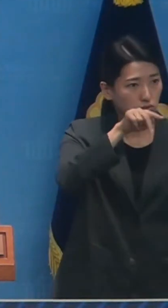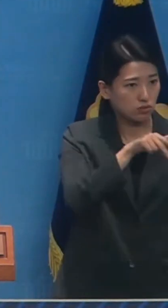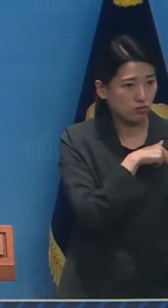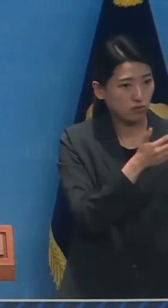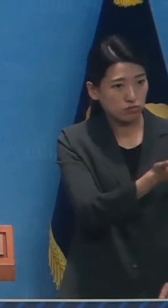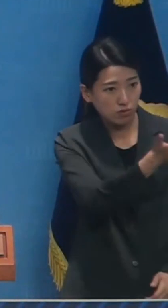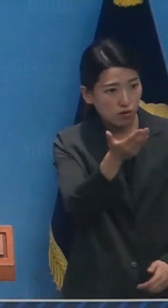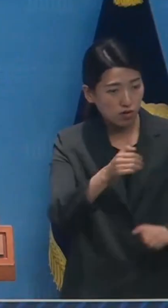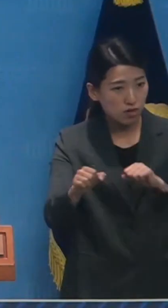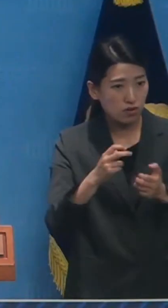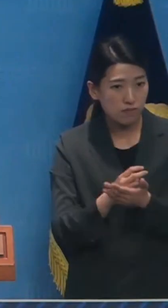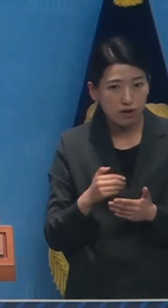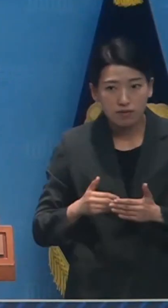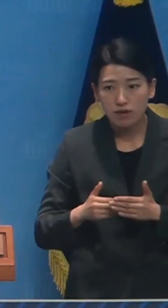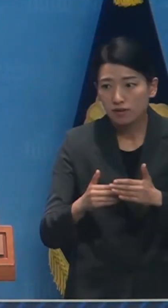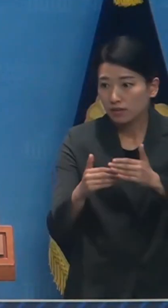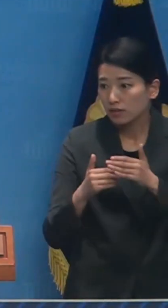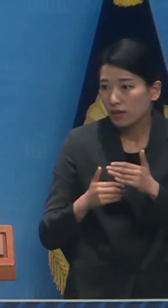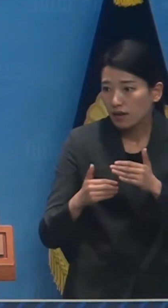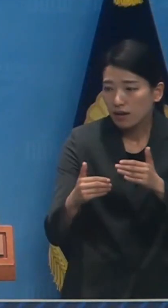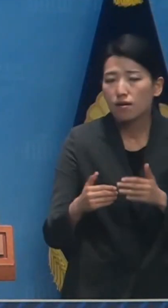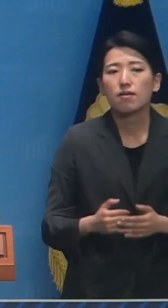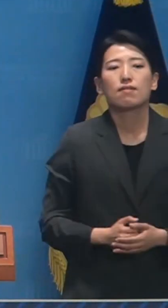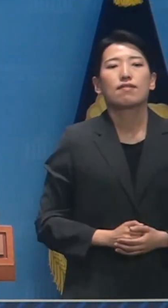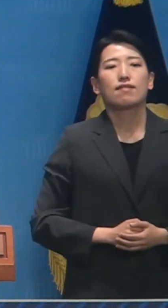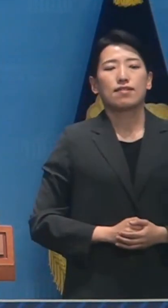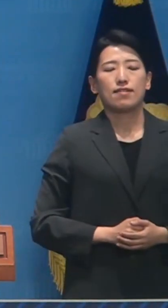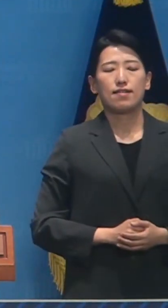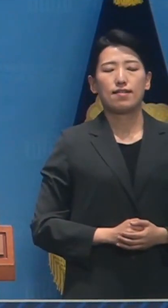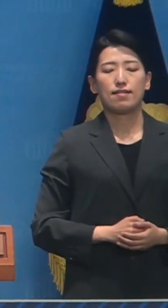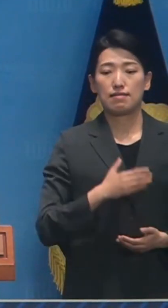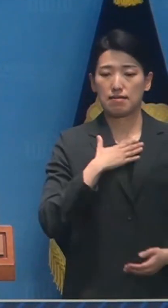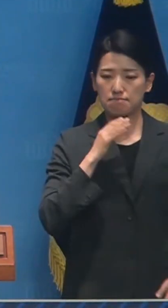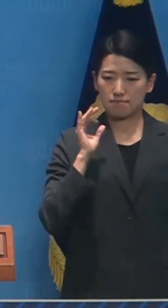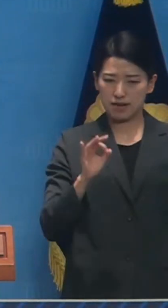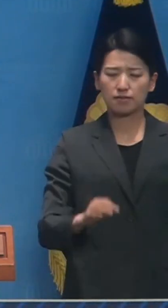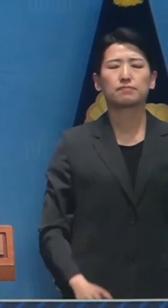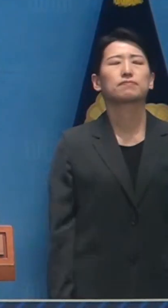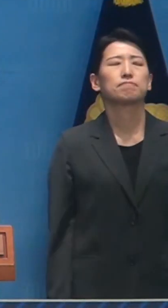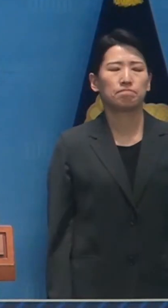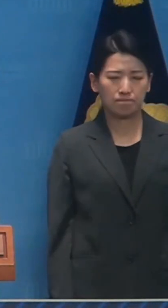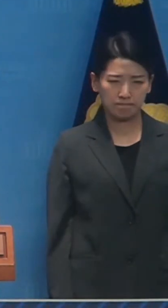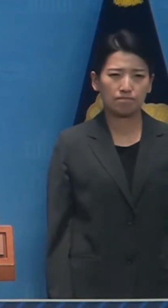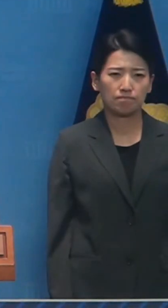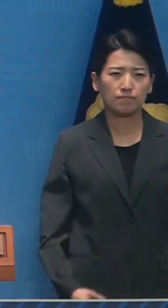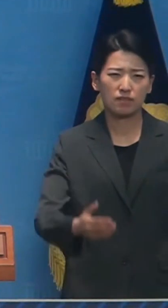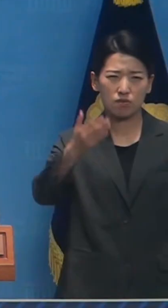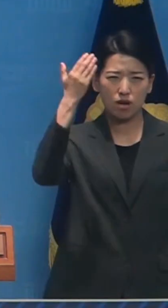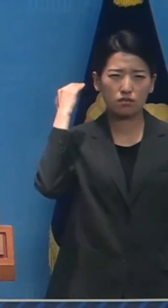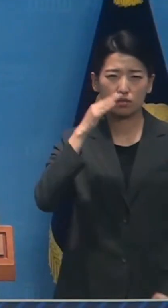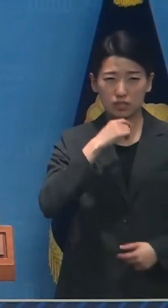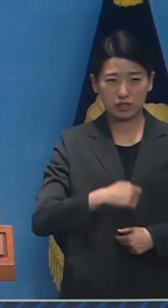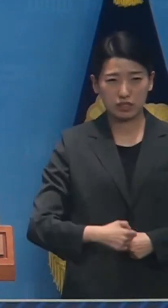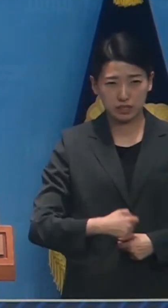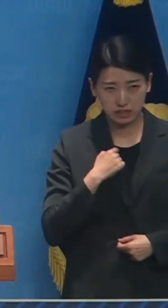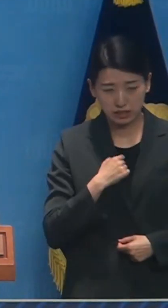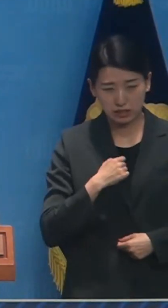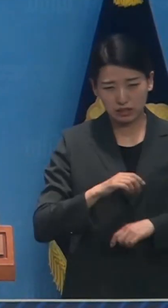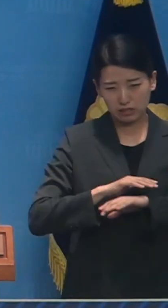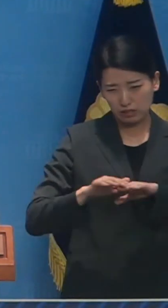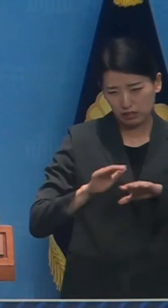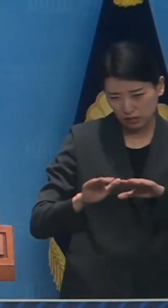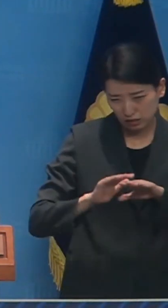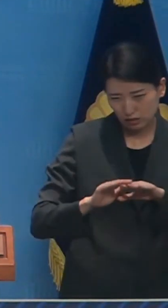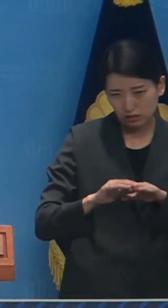의원님들의 실천적 양식을 실행하고 있는 현재 진행형을 보면서 진정한 과거사의 진실과 화해를 통하여